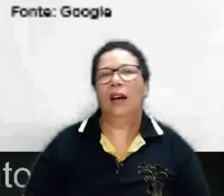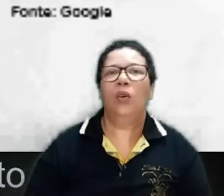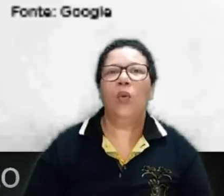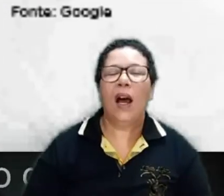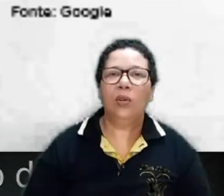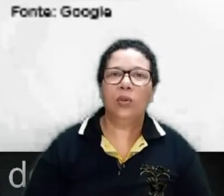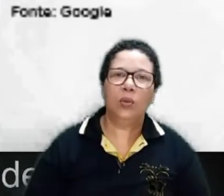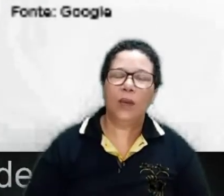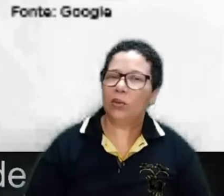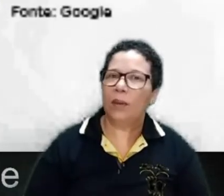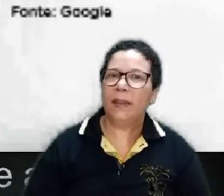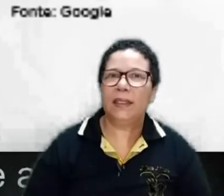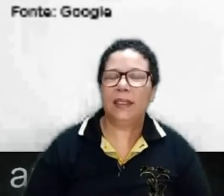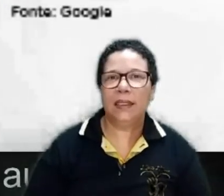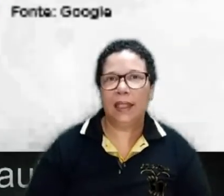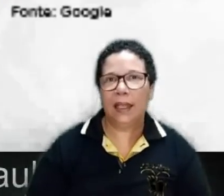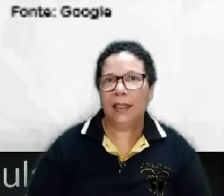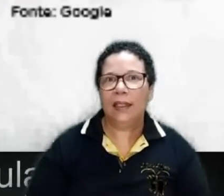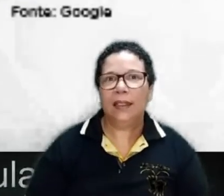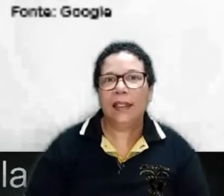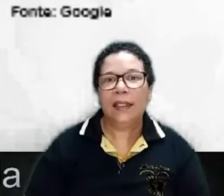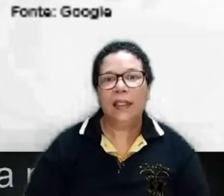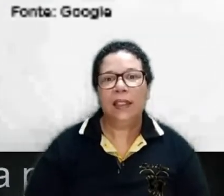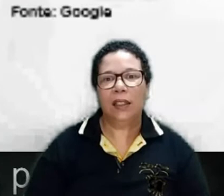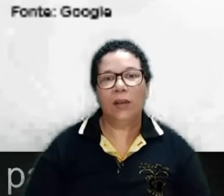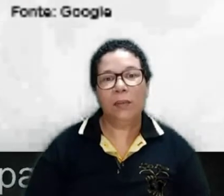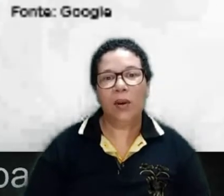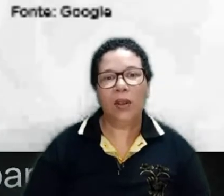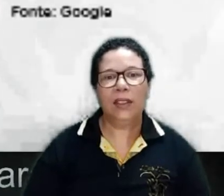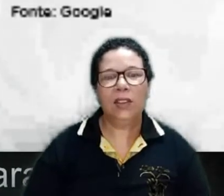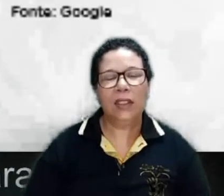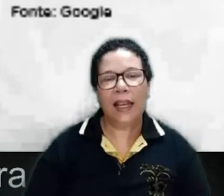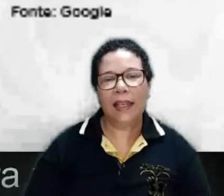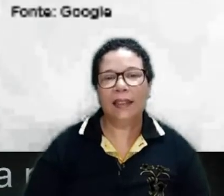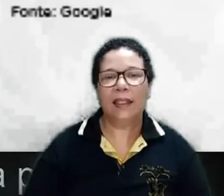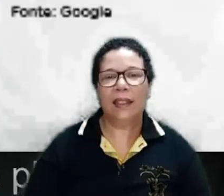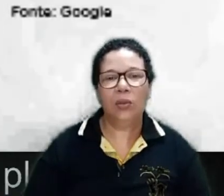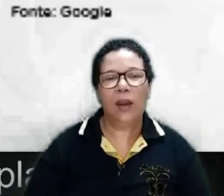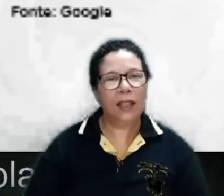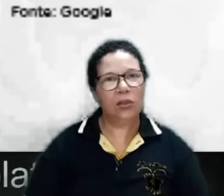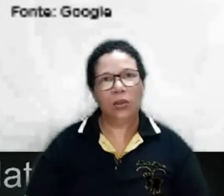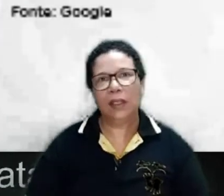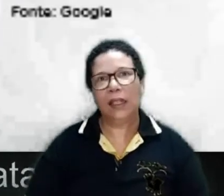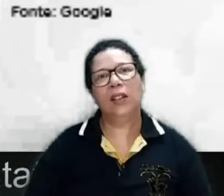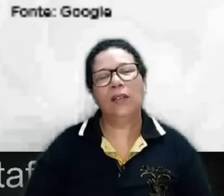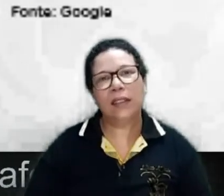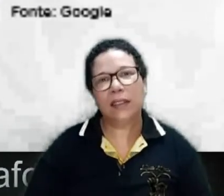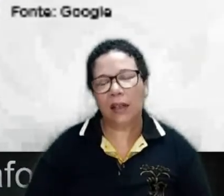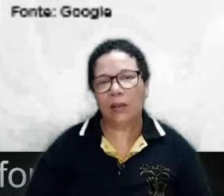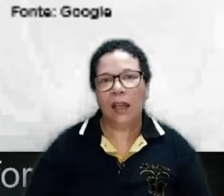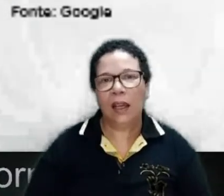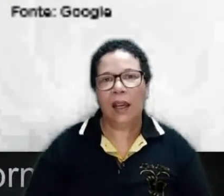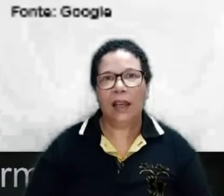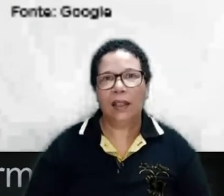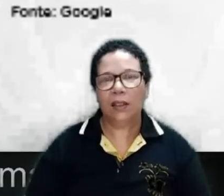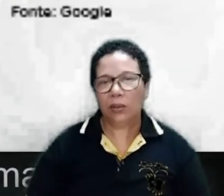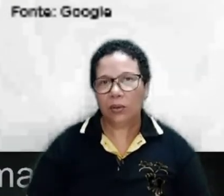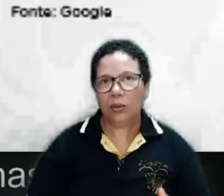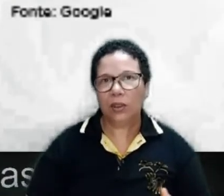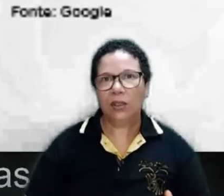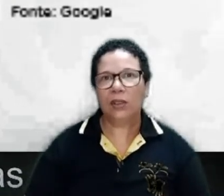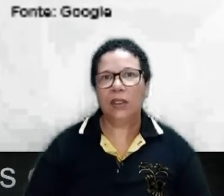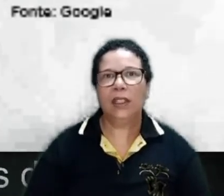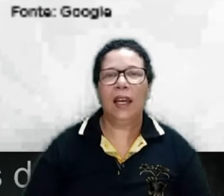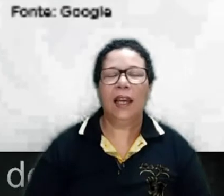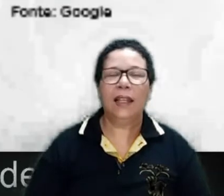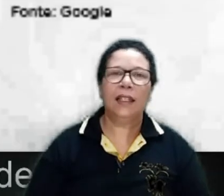motivar o aluno à sua pesquisa, né? Então, é importante estar aí atento a toda essa inovação, a tudo isso que